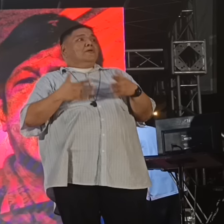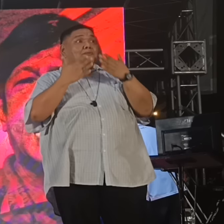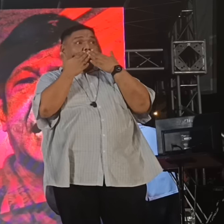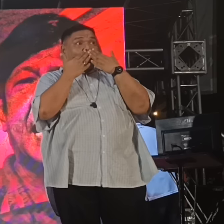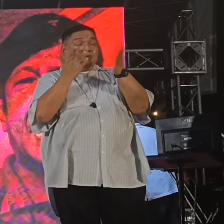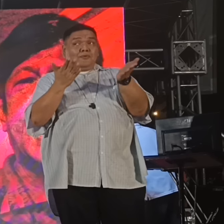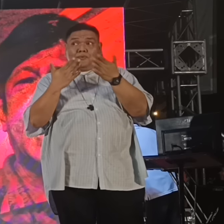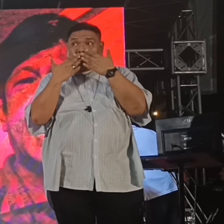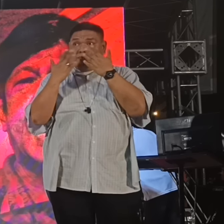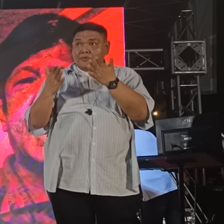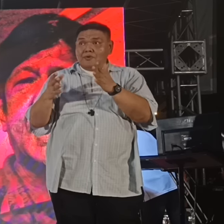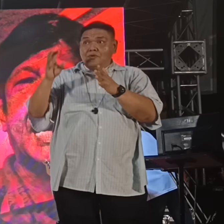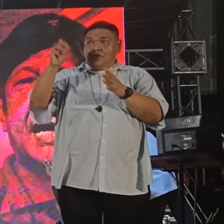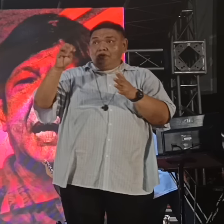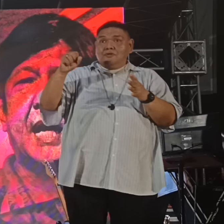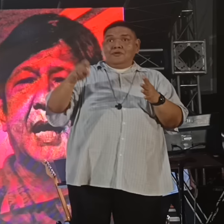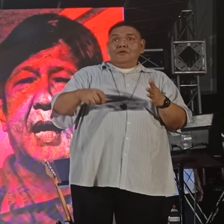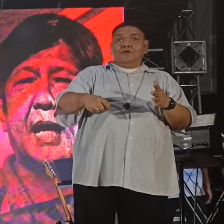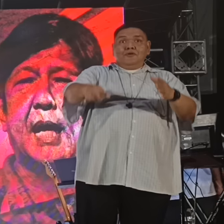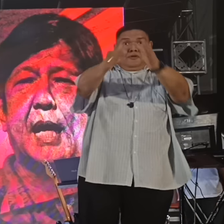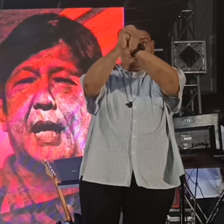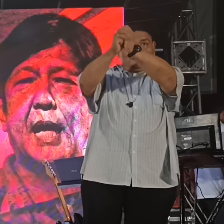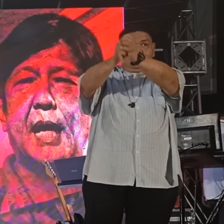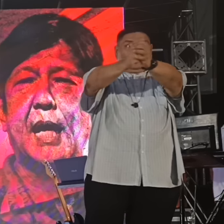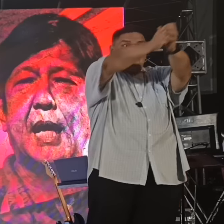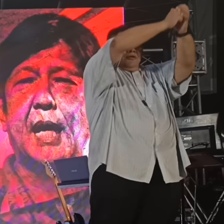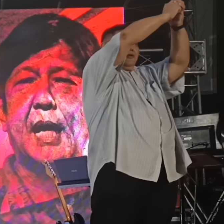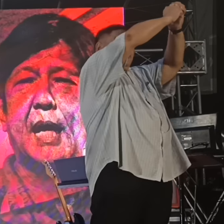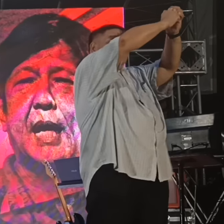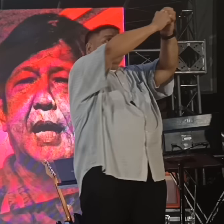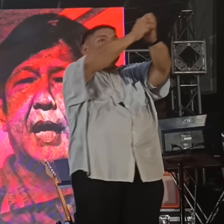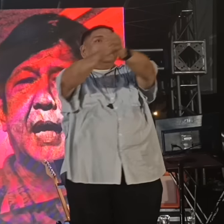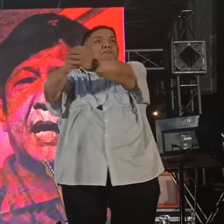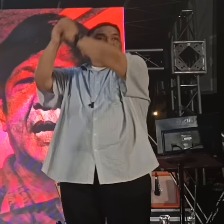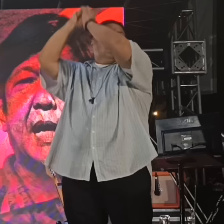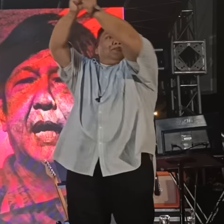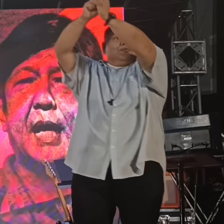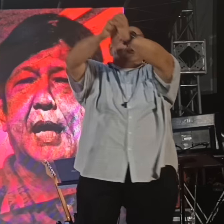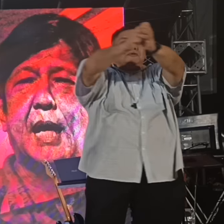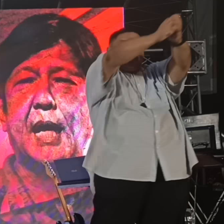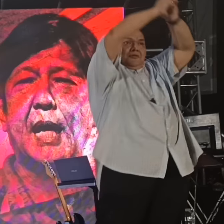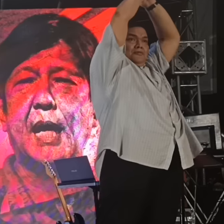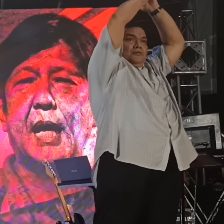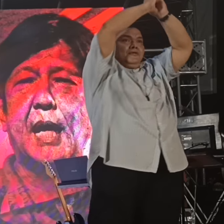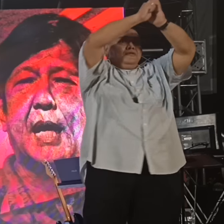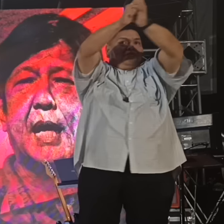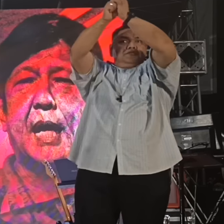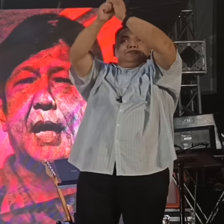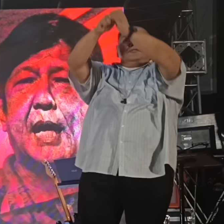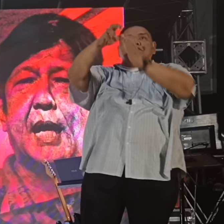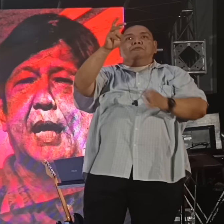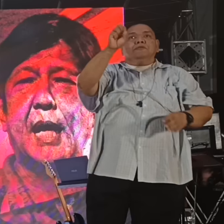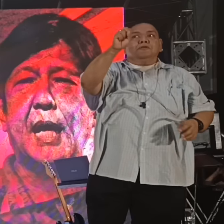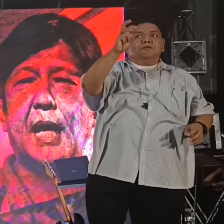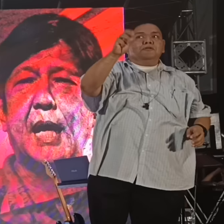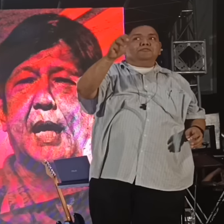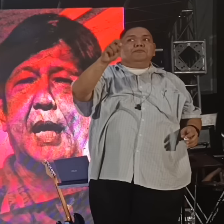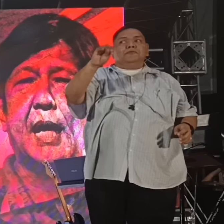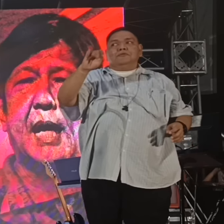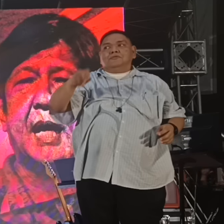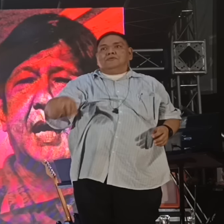pasasalamat namin sa SMNI. Mabuhay ang SMNI! Mabuhay ang